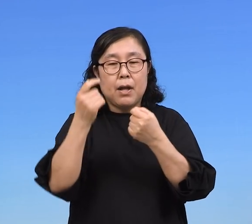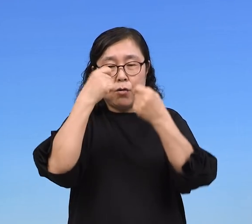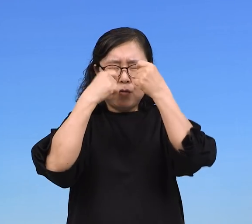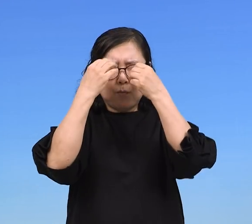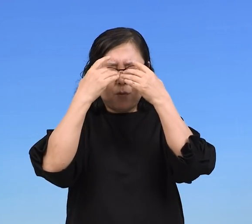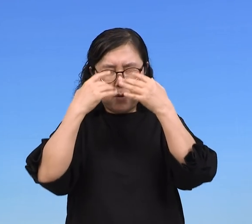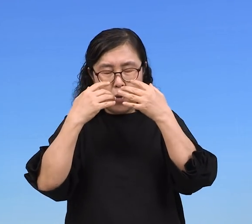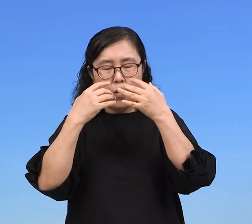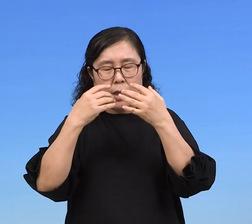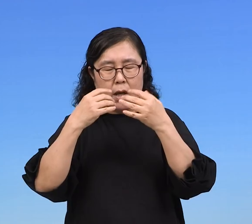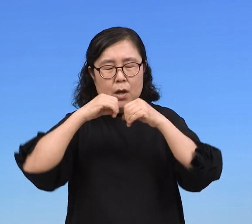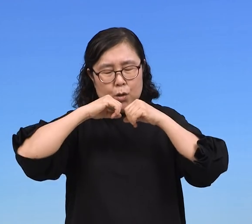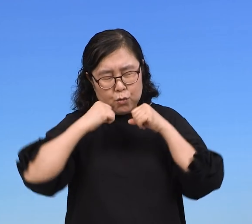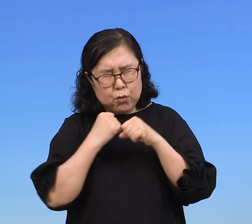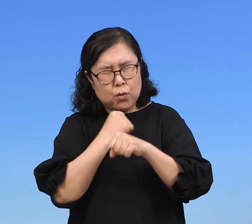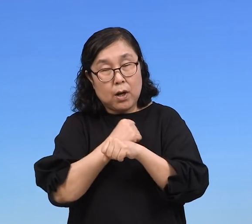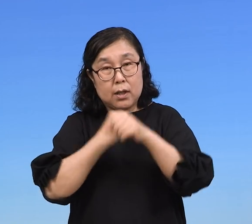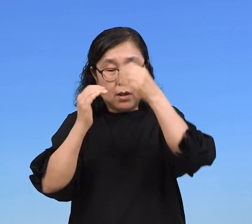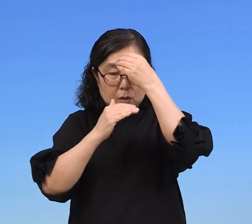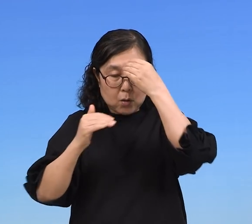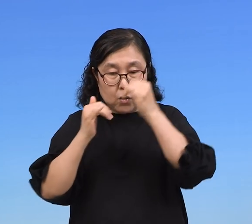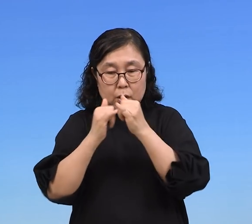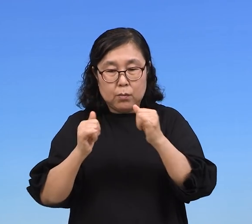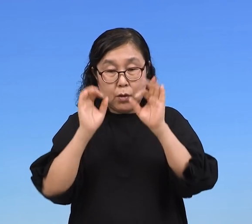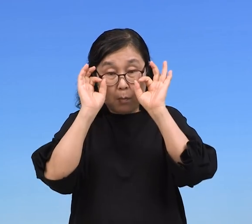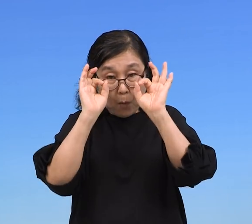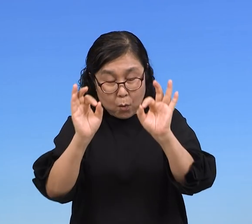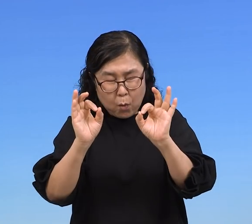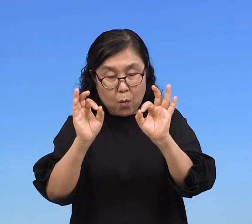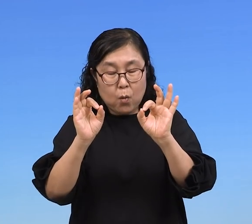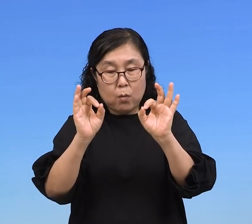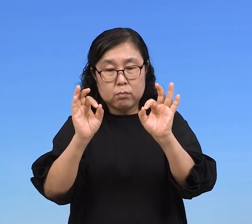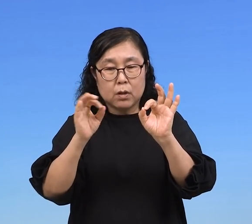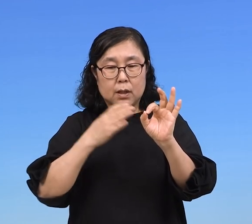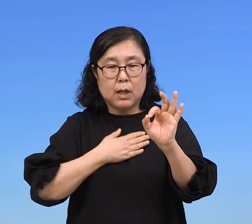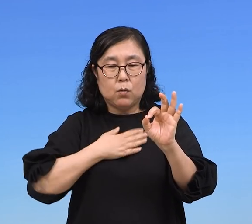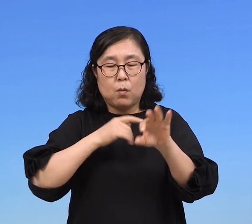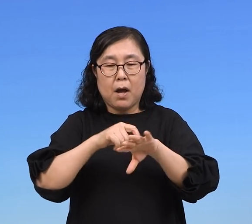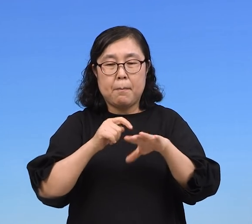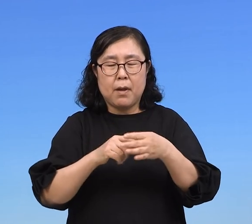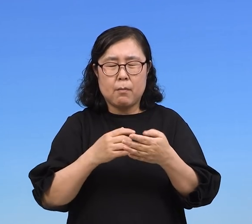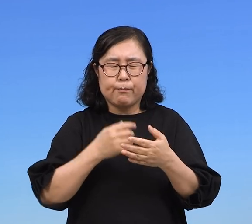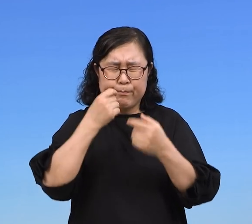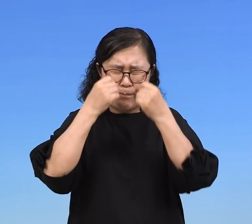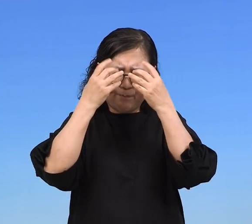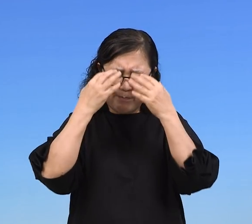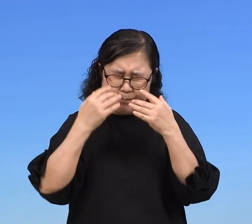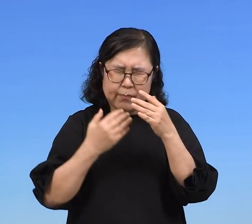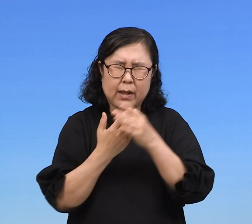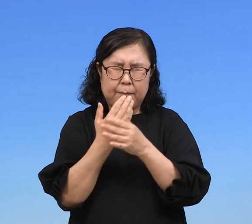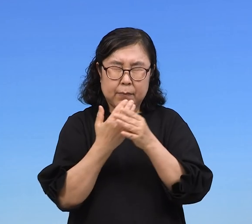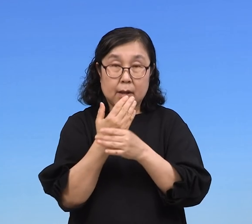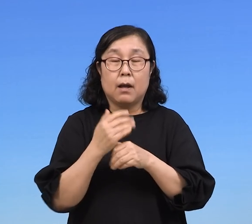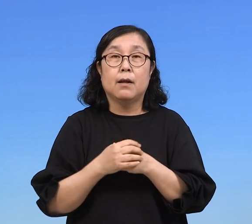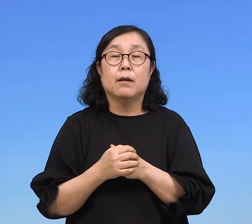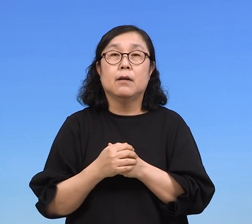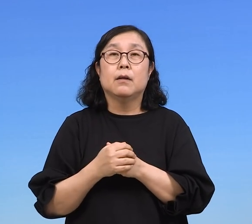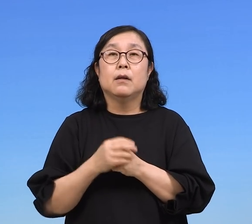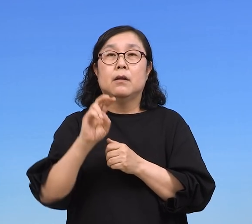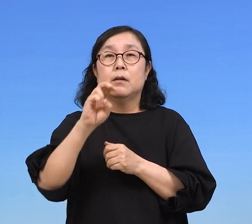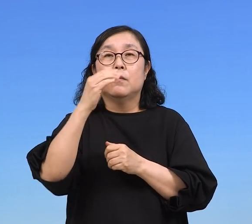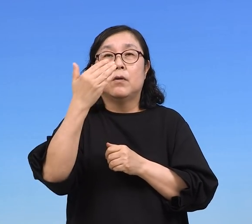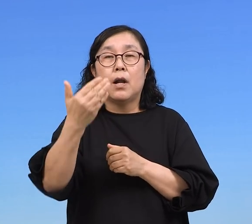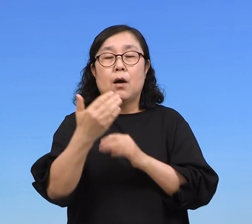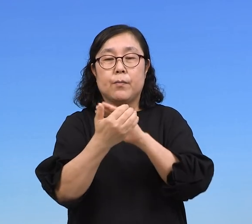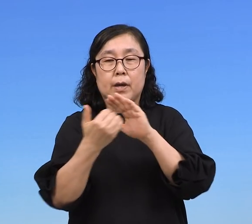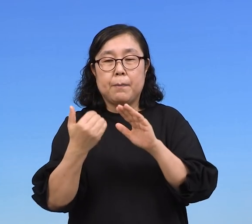눈물로 수용하시는 성도님들을 뵈면서, 그래서 저도 울컥울컥 자꾸 눈물이 나는 거거든요. 그런가 하면은 이